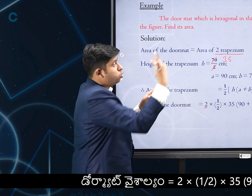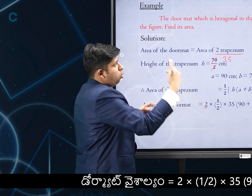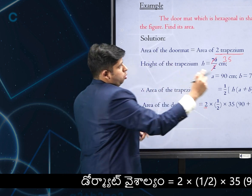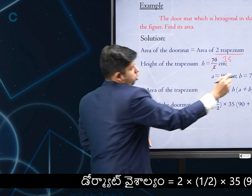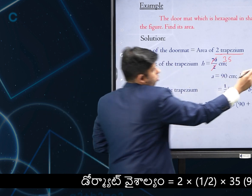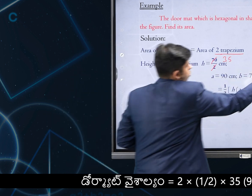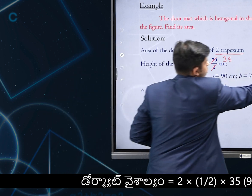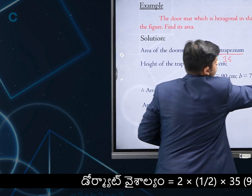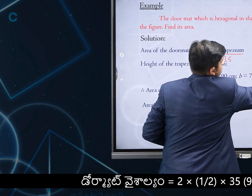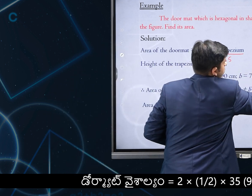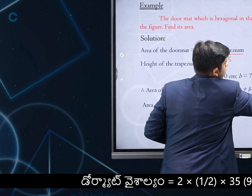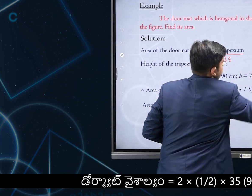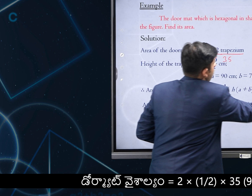70 సెంటీమీటర్ స్క్వేర్.